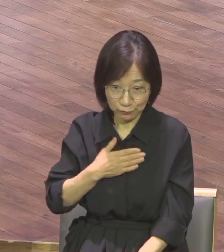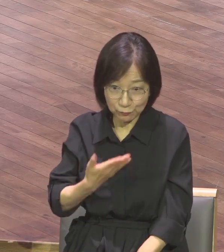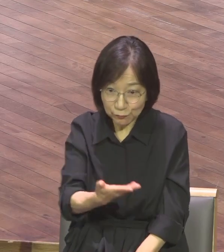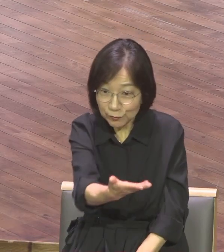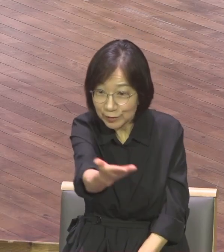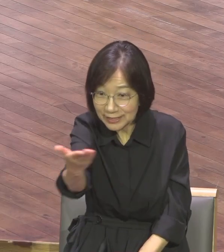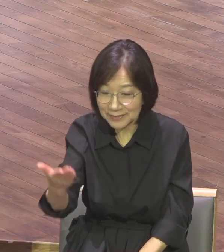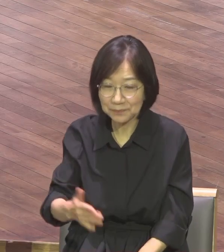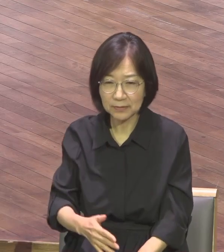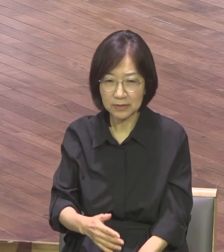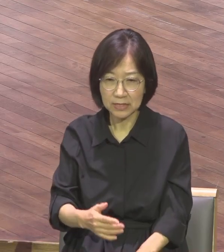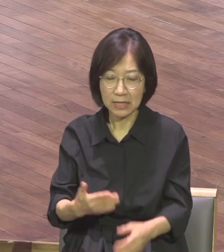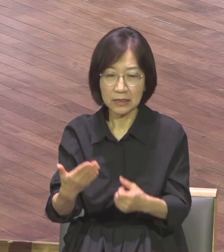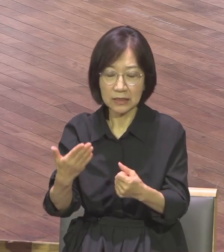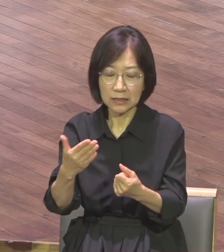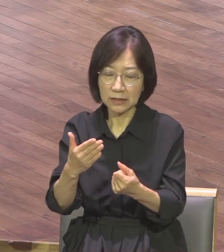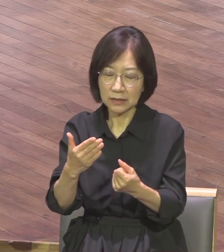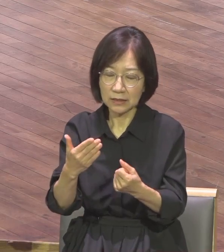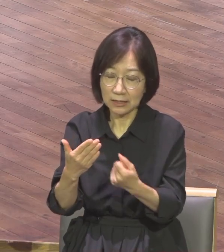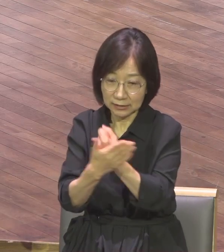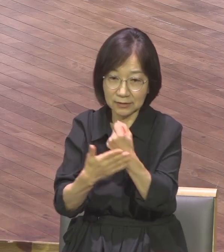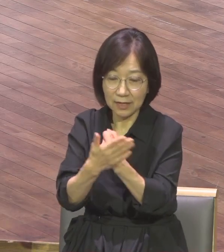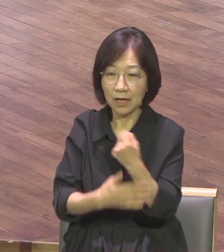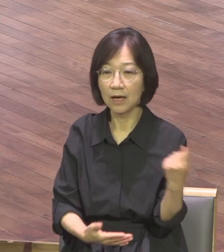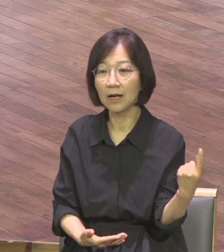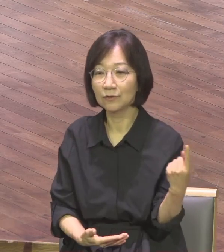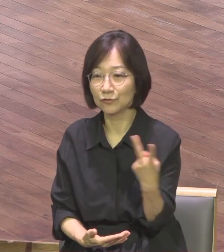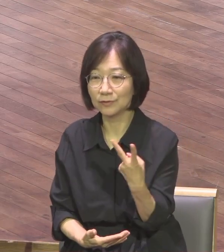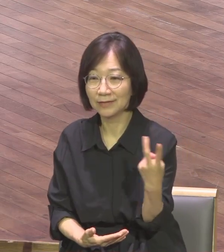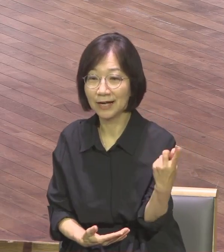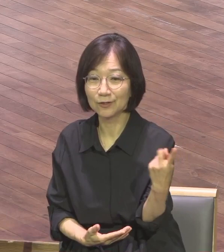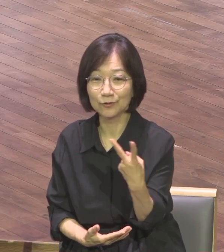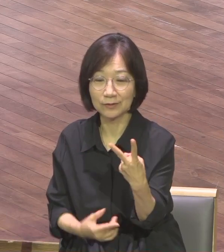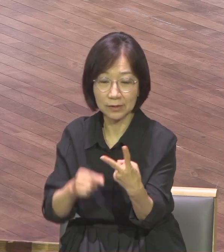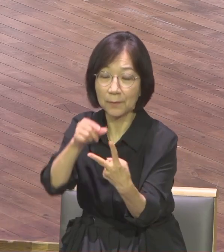첫째는 나는 하나님의 자녀로 거듭났다.